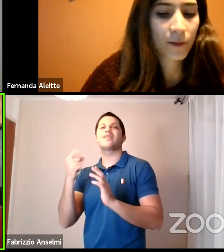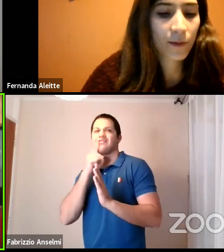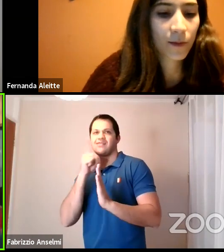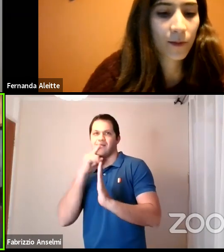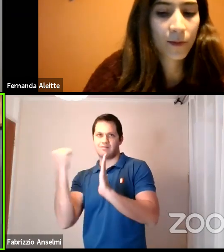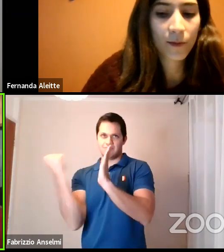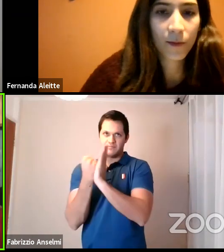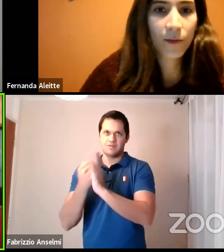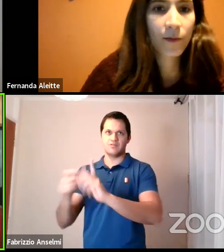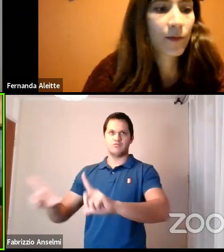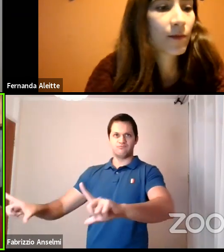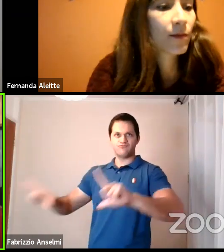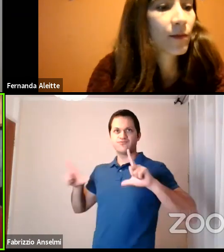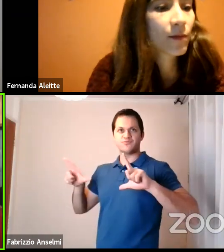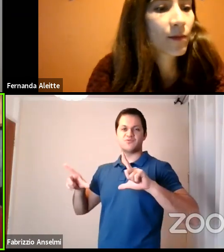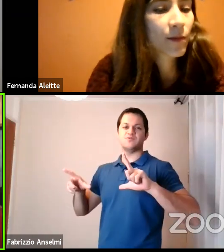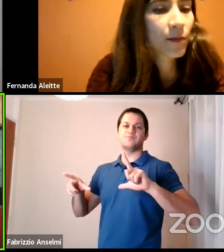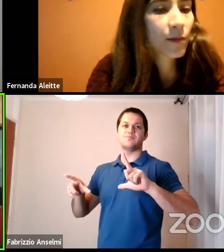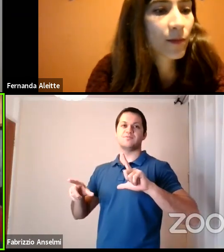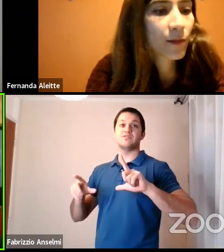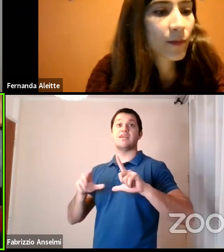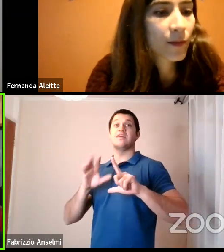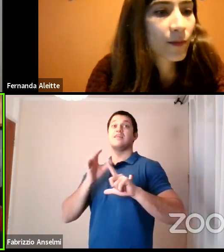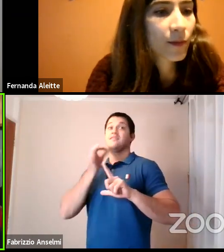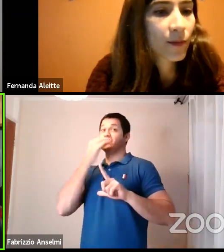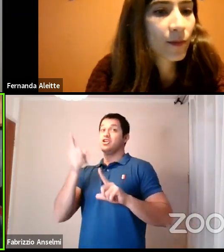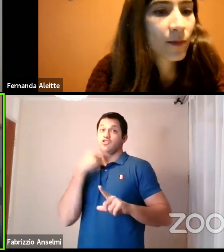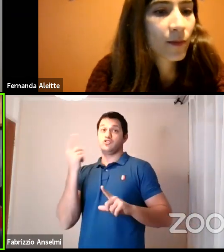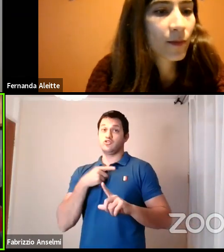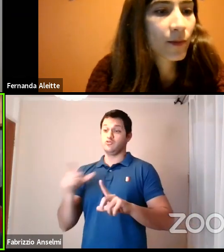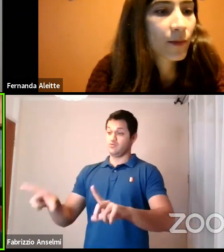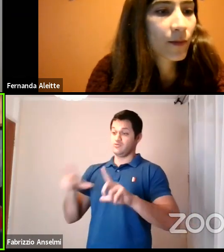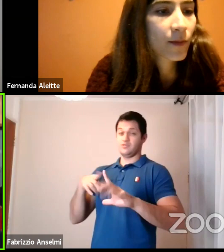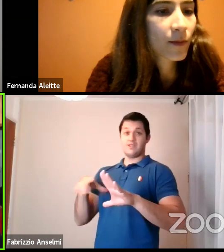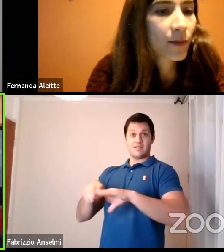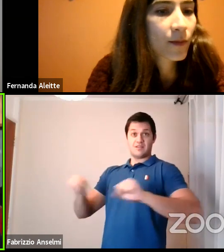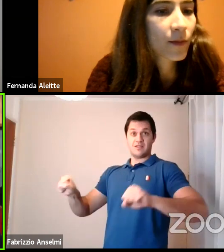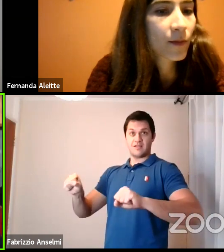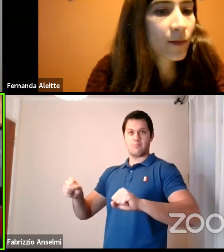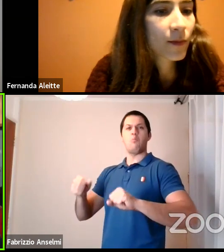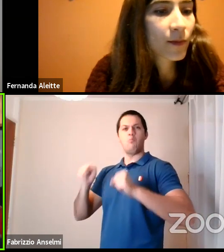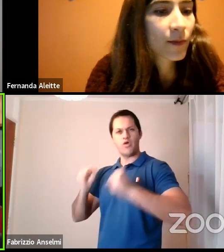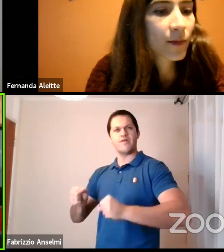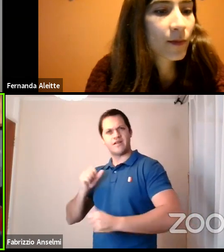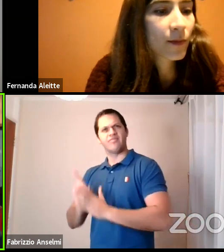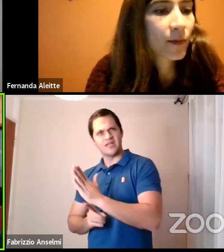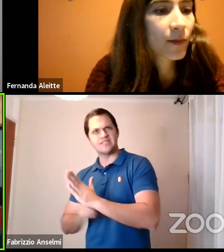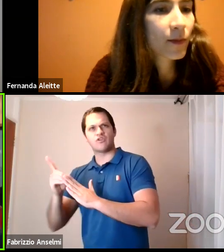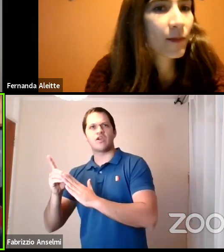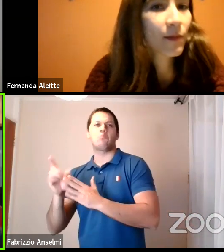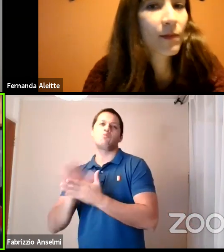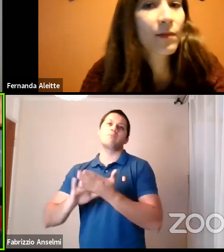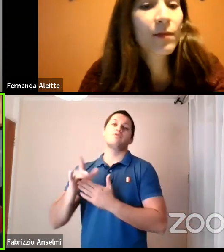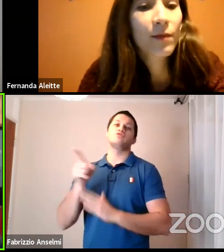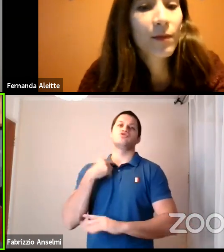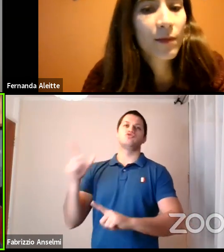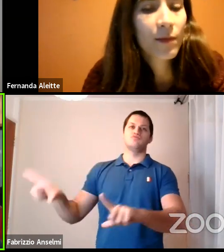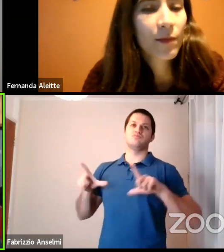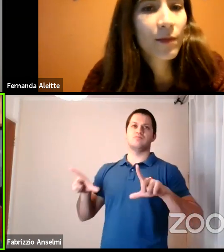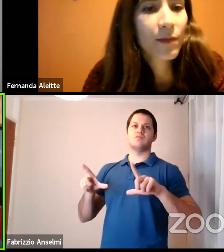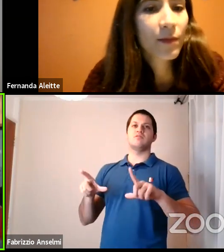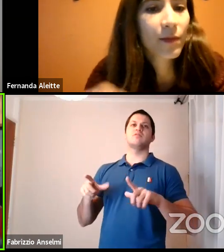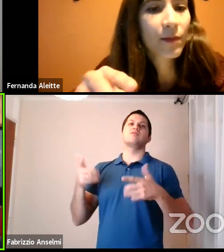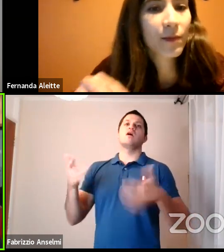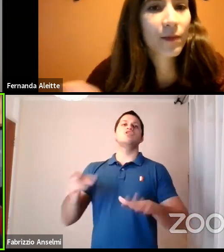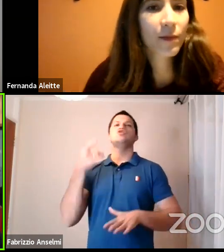comprometimos a desarrollarla. Obviamente, no podríamos decir somos licenciados y hacer solamente, qué sé yo, dibujos en la